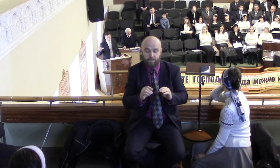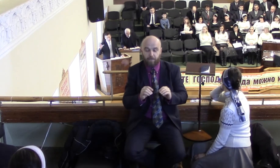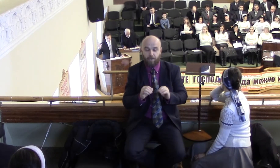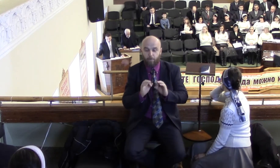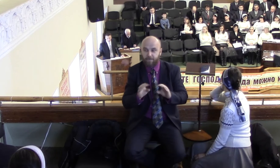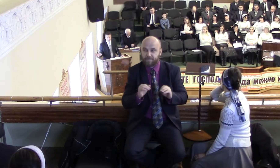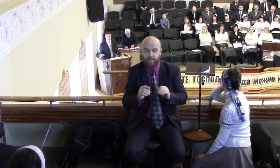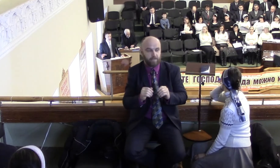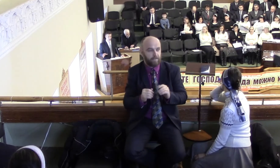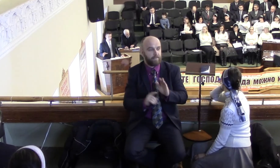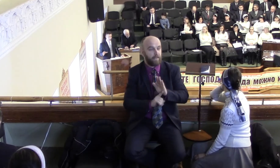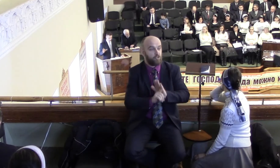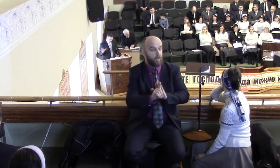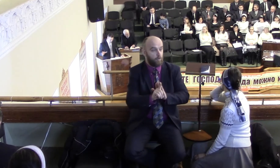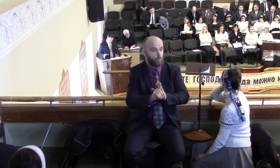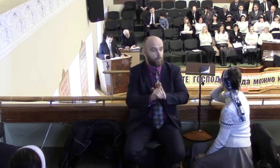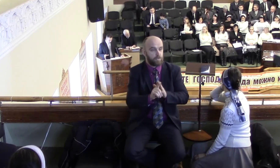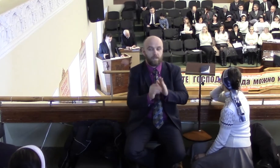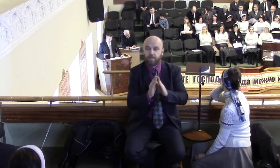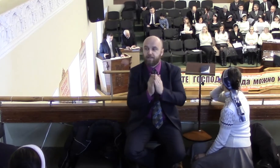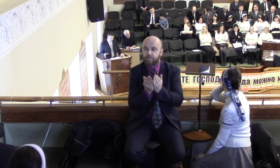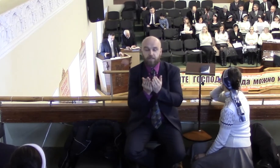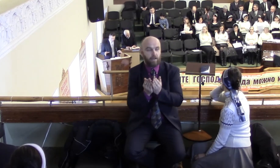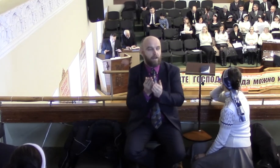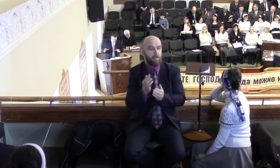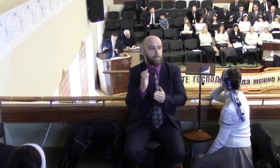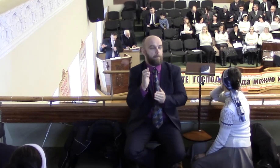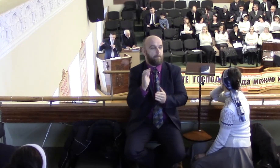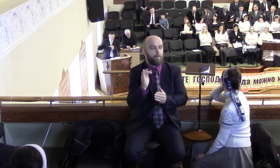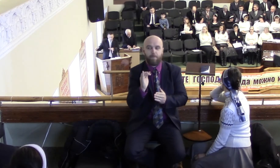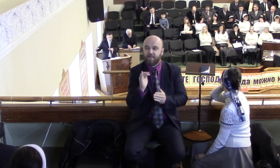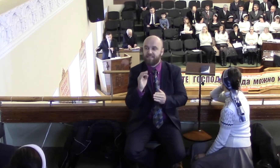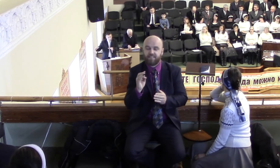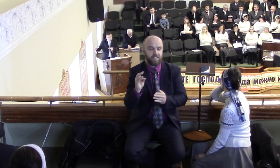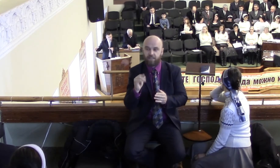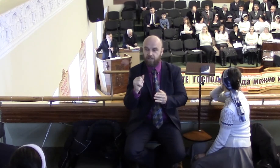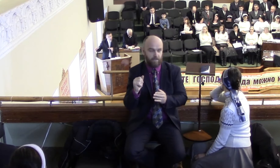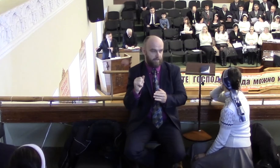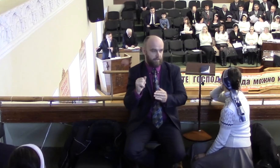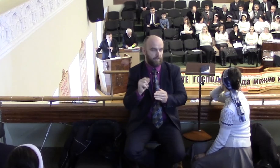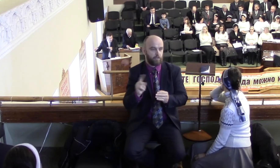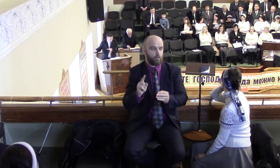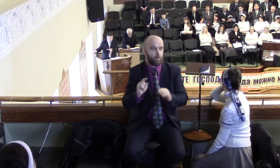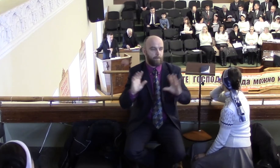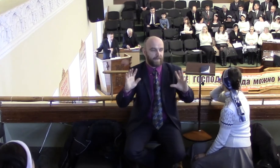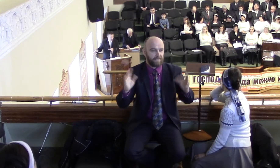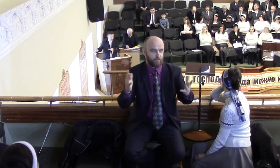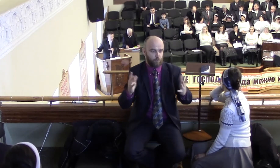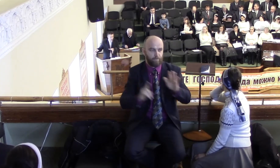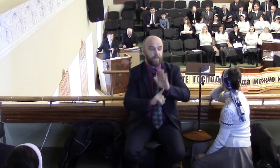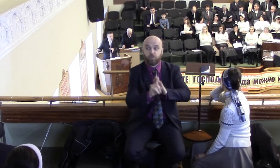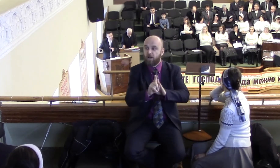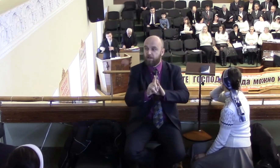Она нас ведет к книге Бытие. Эта фраза ведет нас к тому, что же было в самом